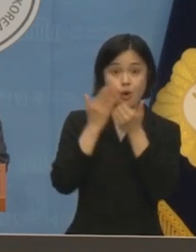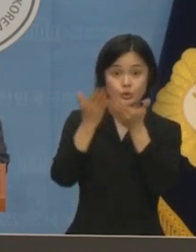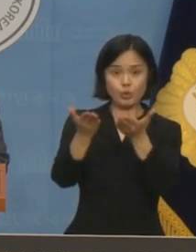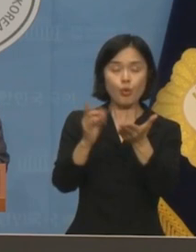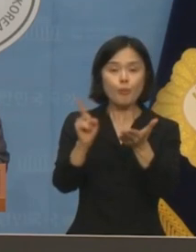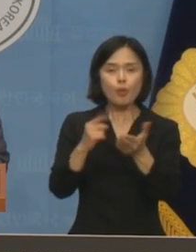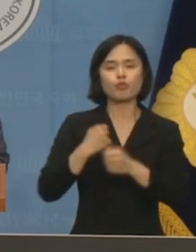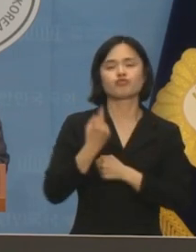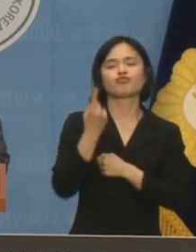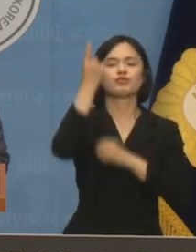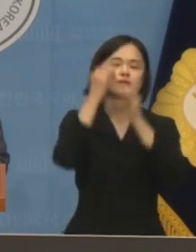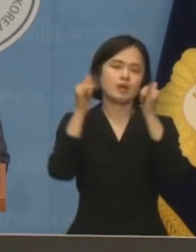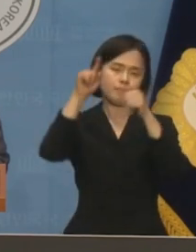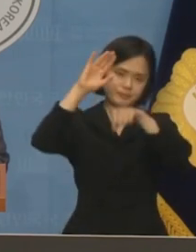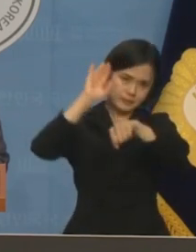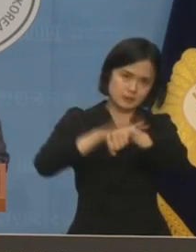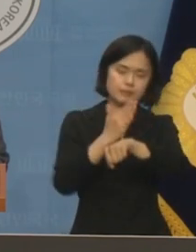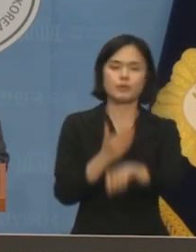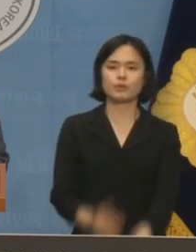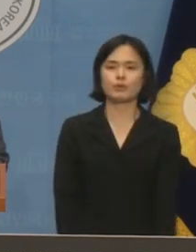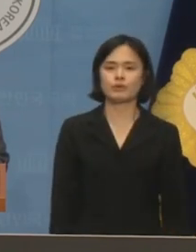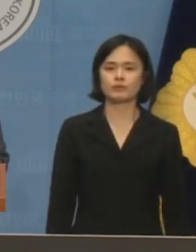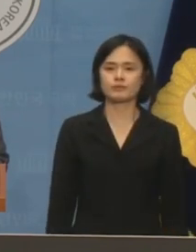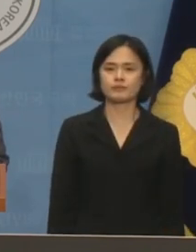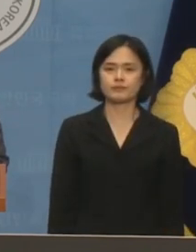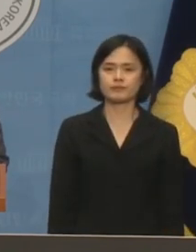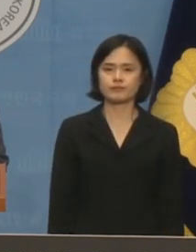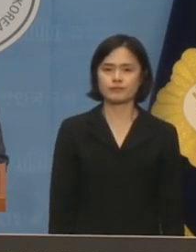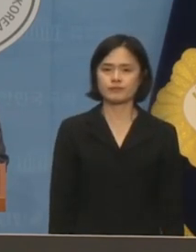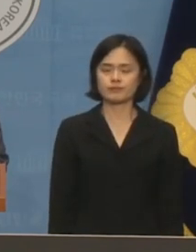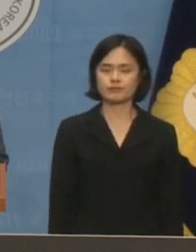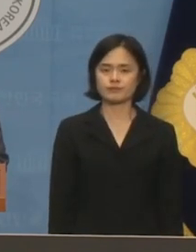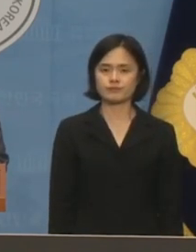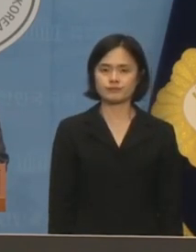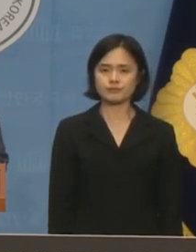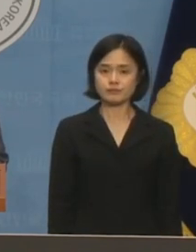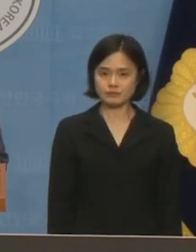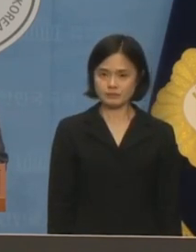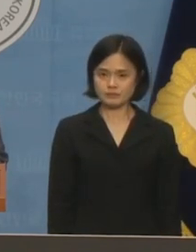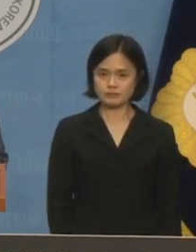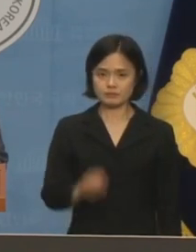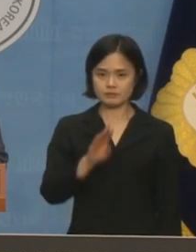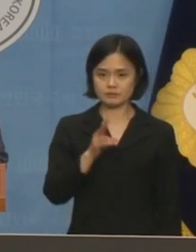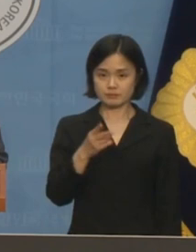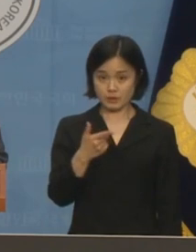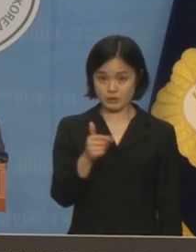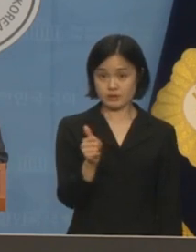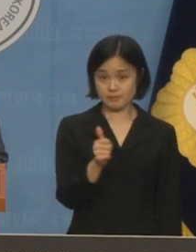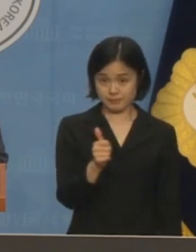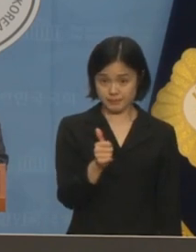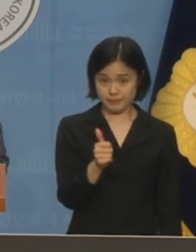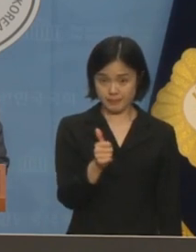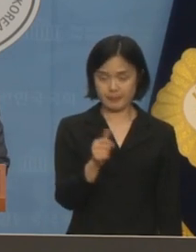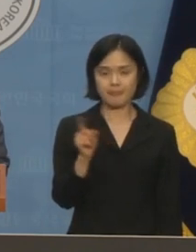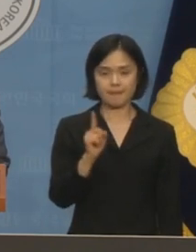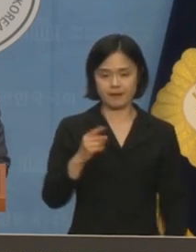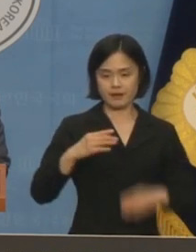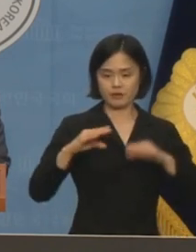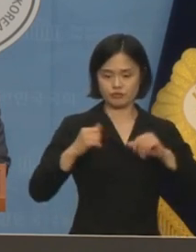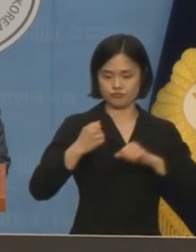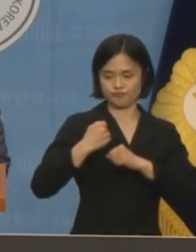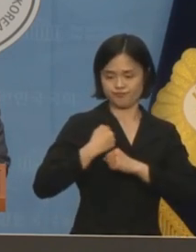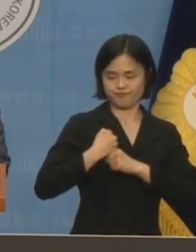하사가 전차 조종수 부사관으로 복무하던 육군 제5기감 여단은